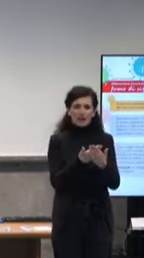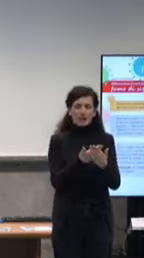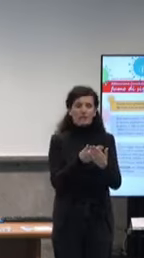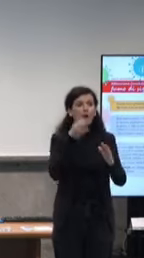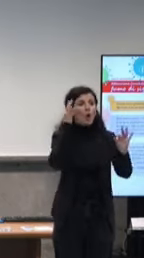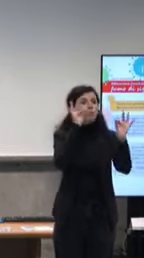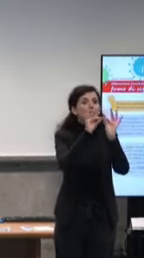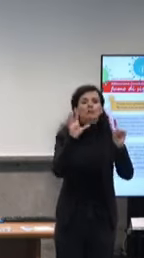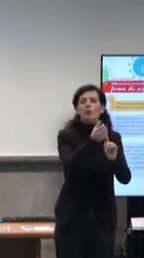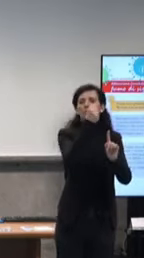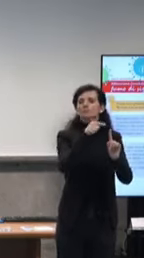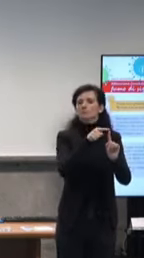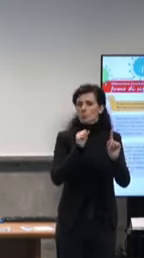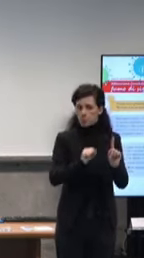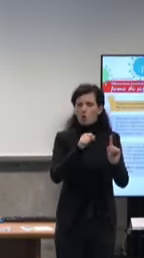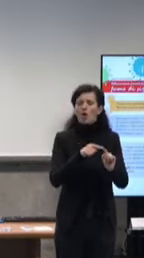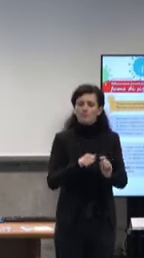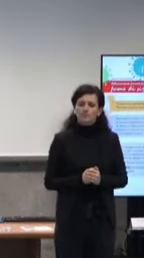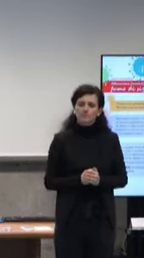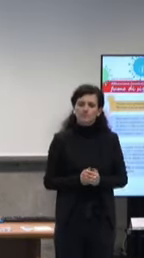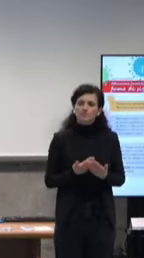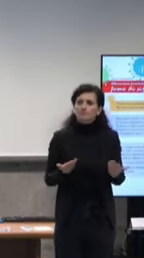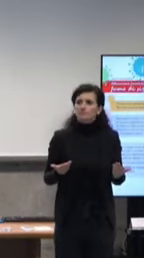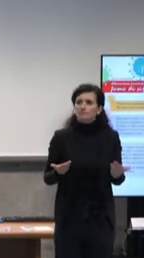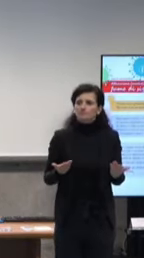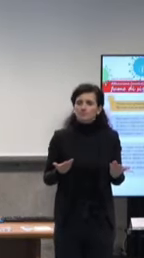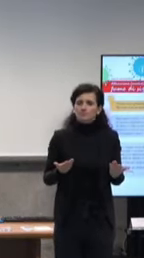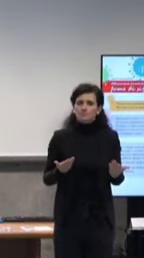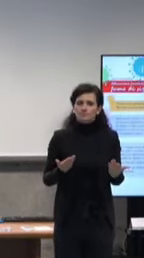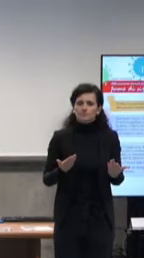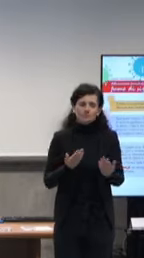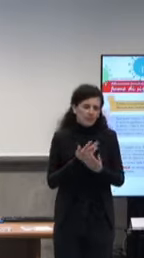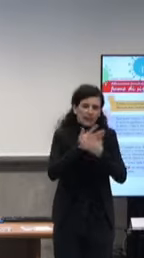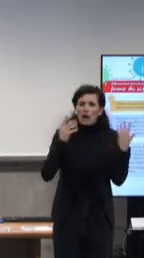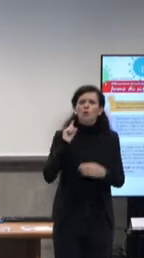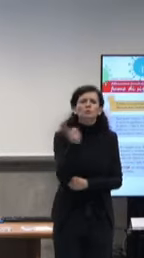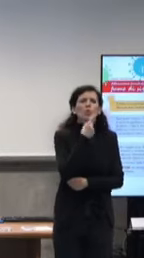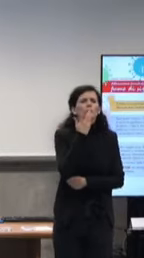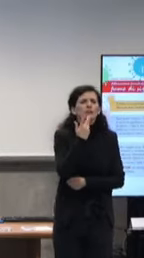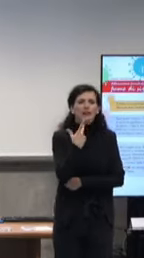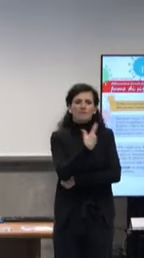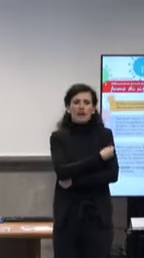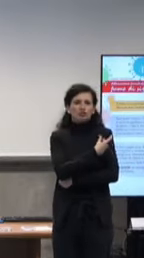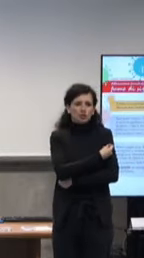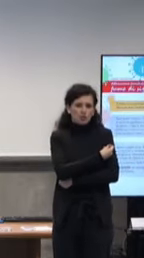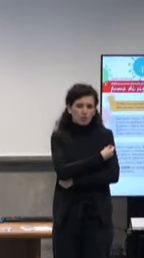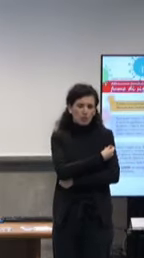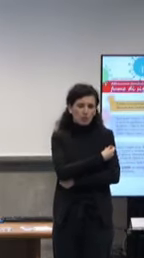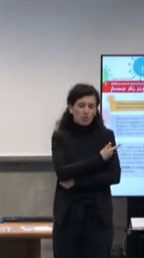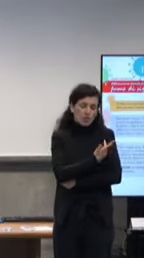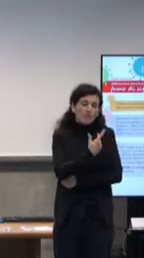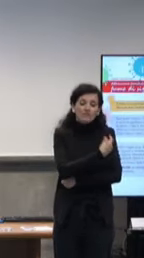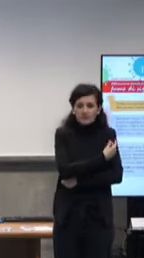vogliamo certamente tutti noi certamente vogliamo prima di tutto avere un vaccino perché col vaccino certamente questo